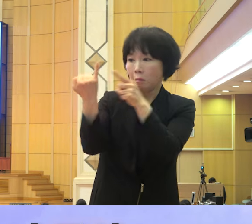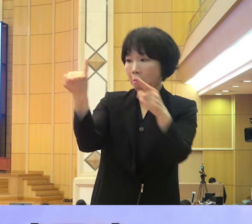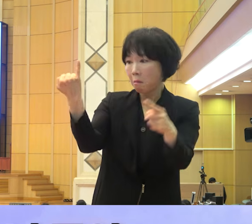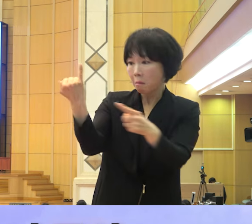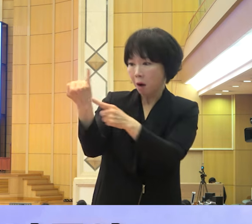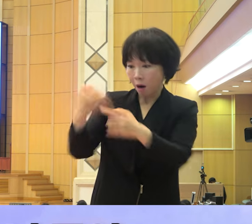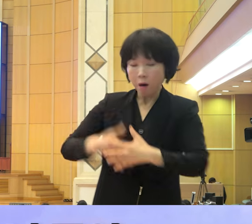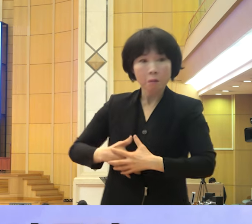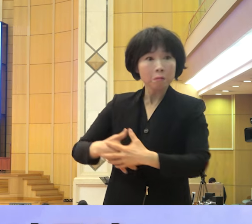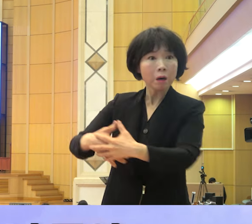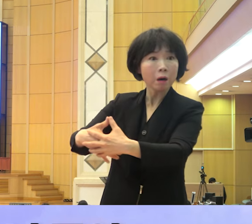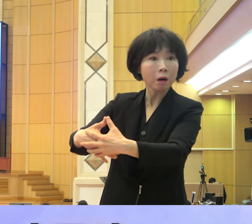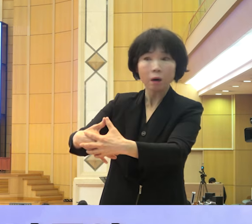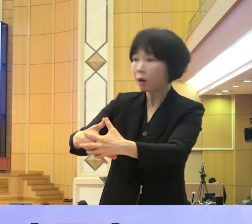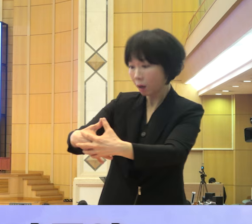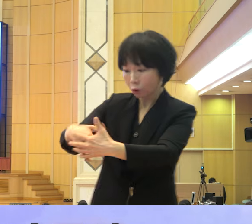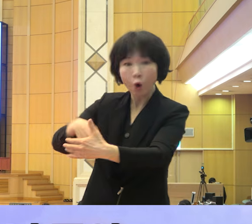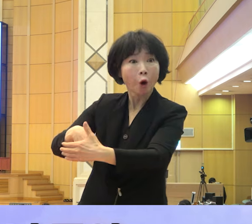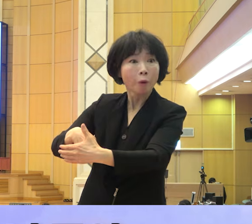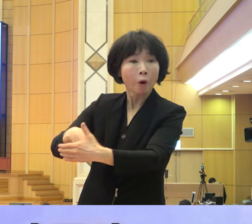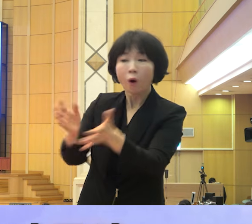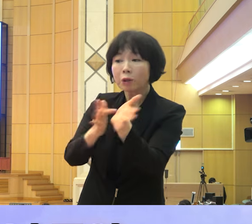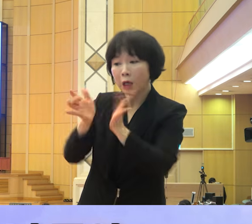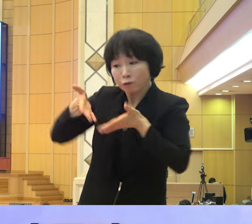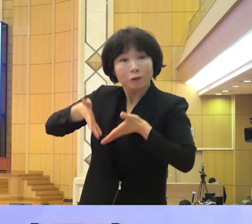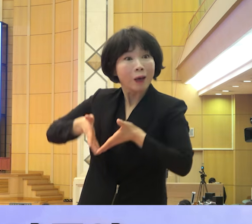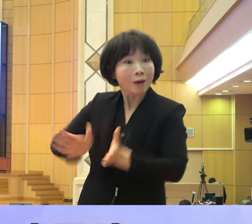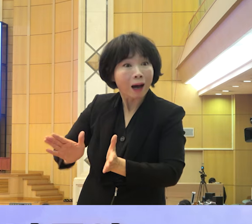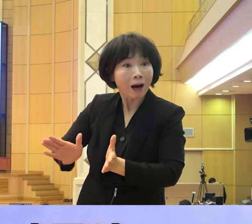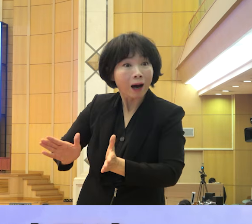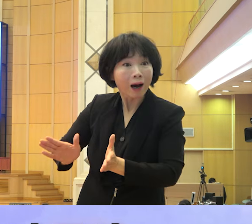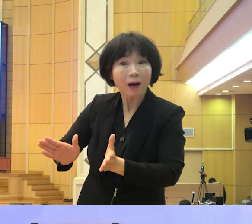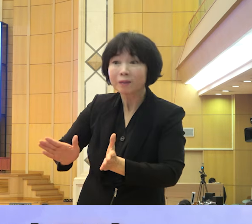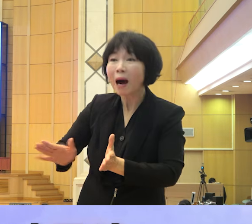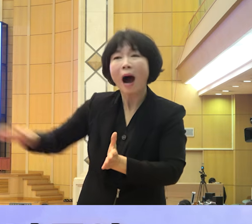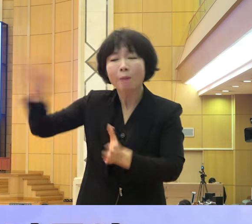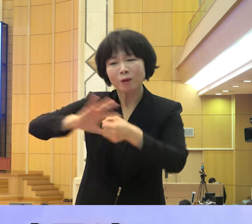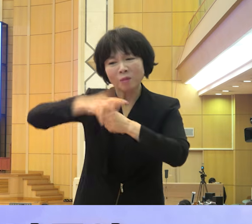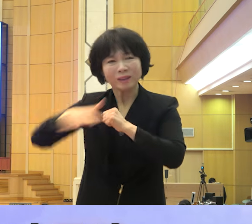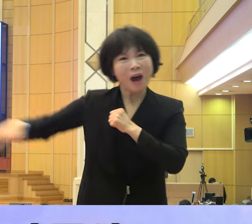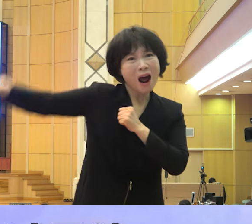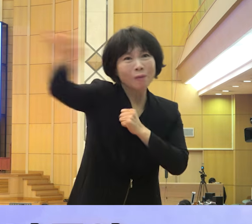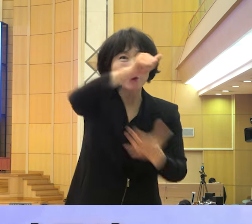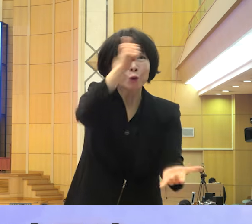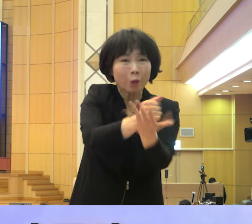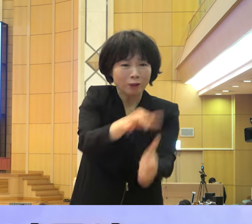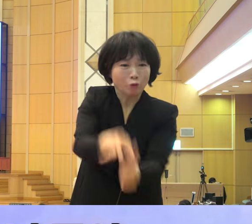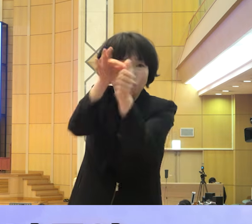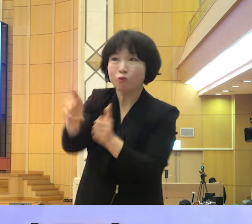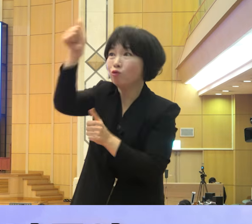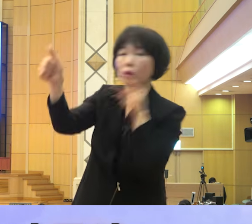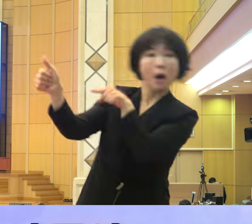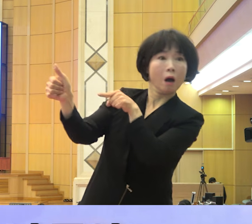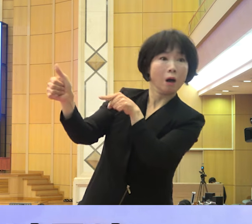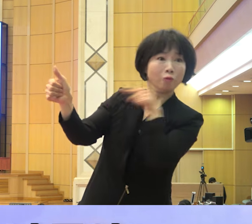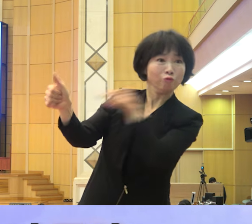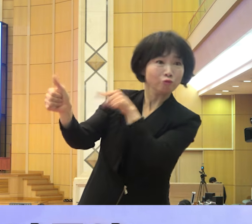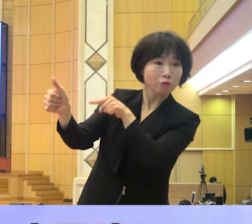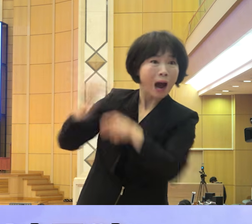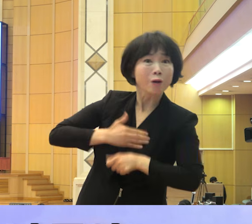이분은 모든 죄인을 구원하는 구세주라는 거예요. 구세주라는 거예요. 아무도